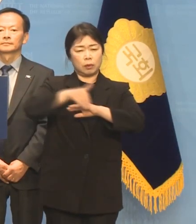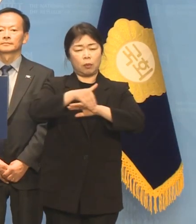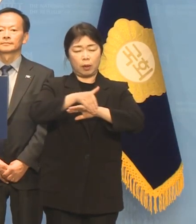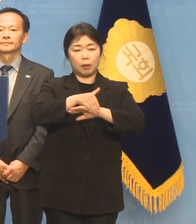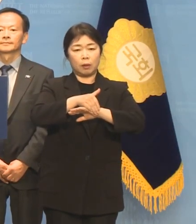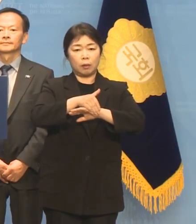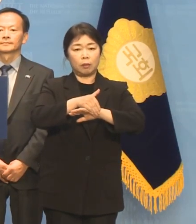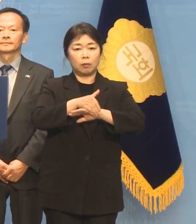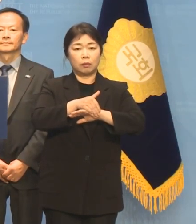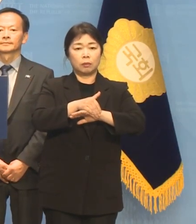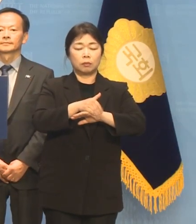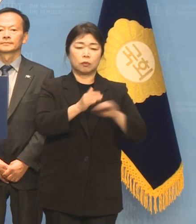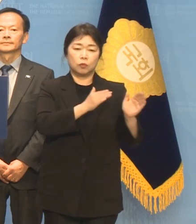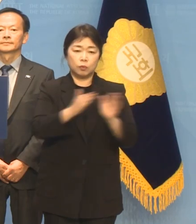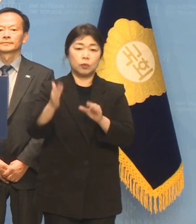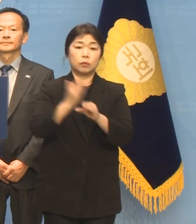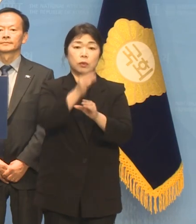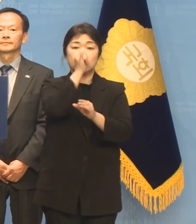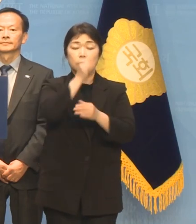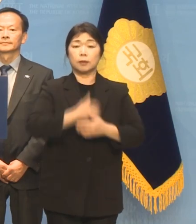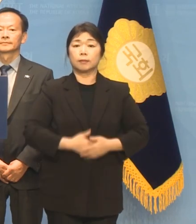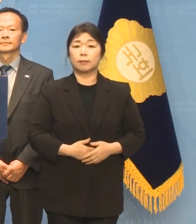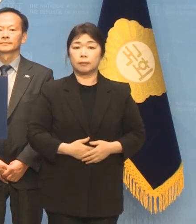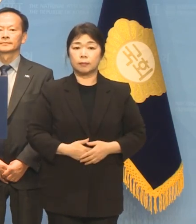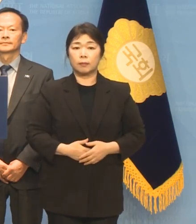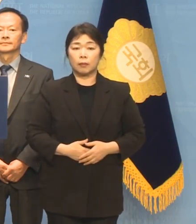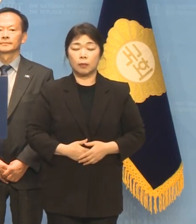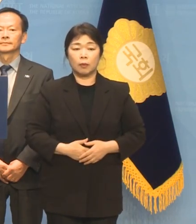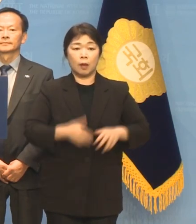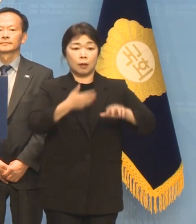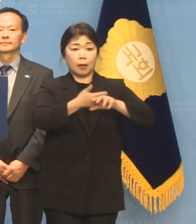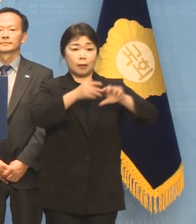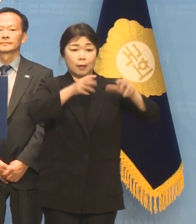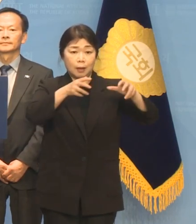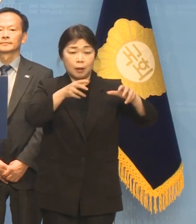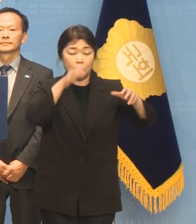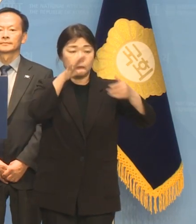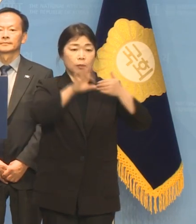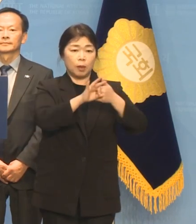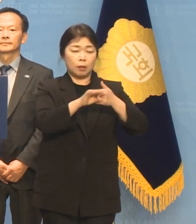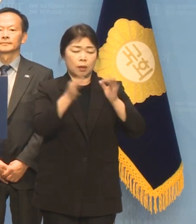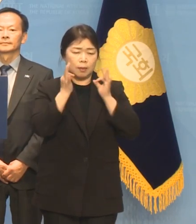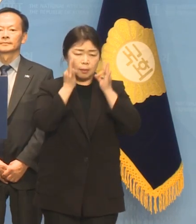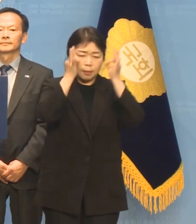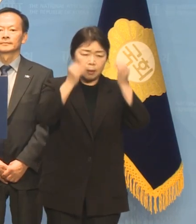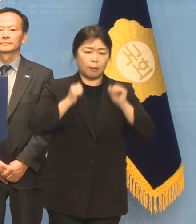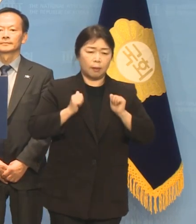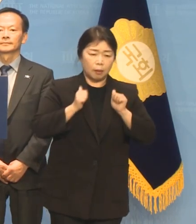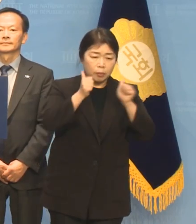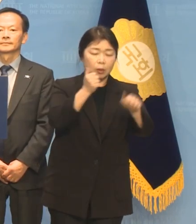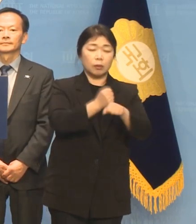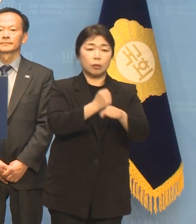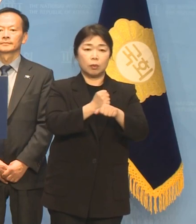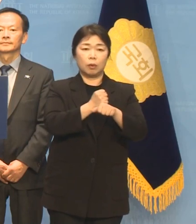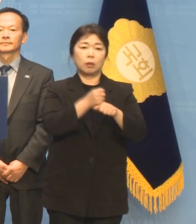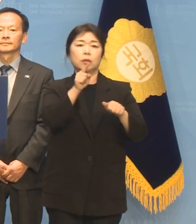없는 도전에 직면하고 있습니다 각국은 총력을 기울여이 도전에